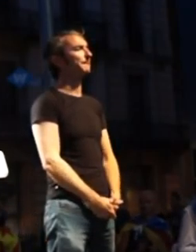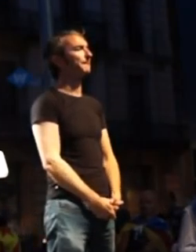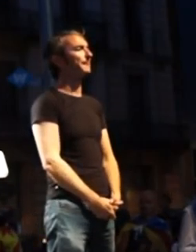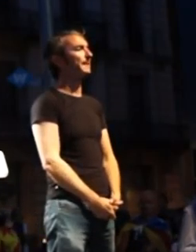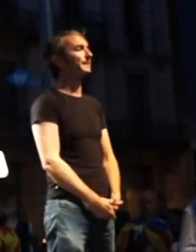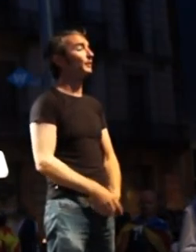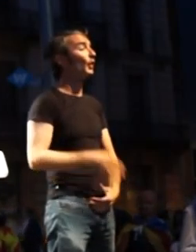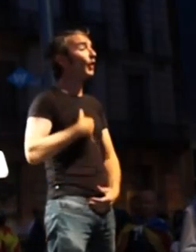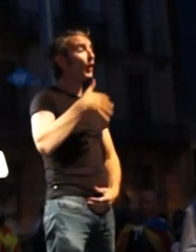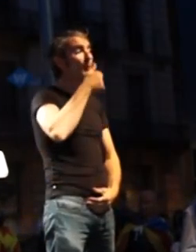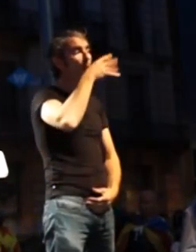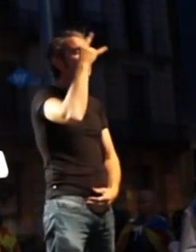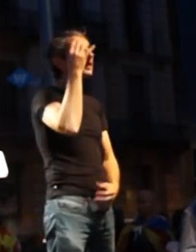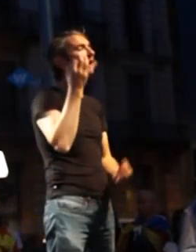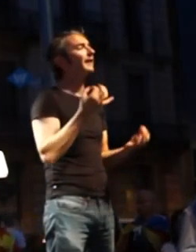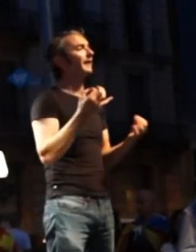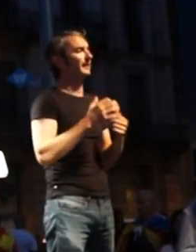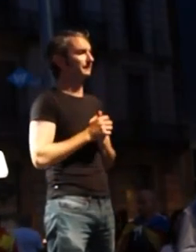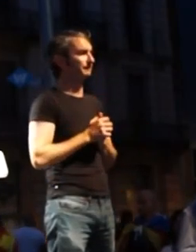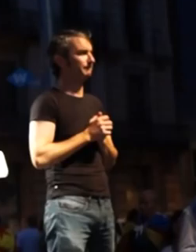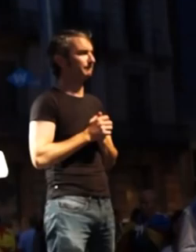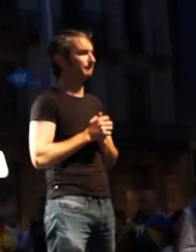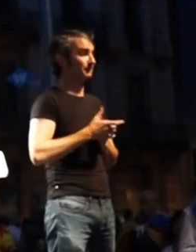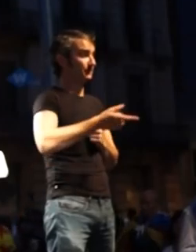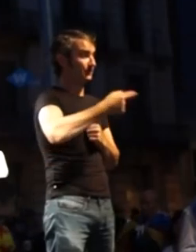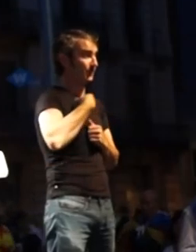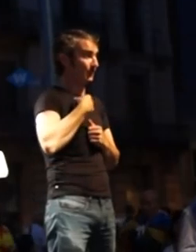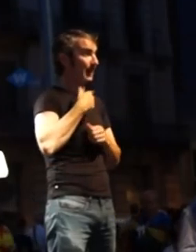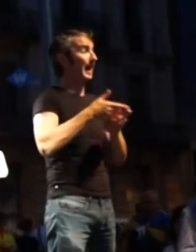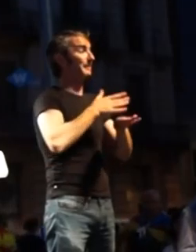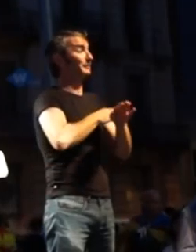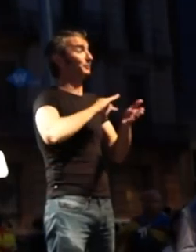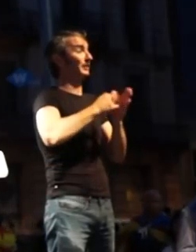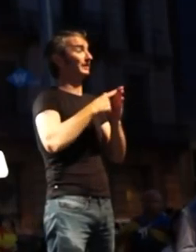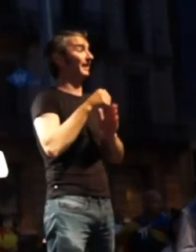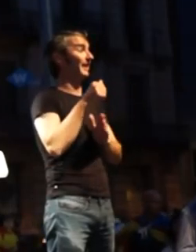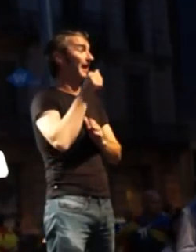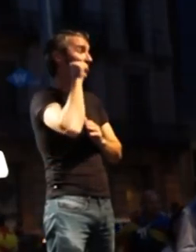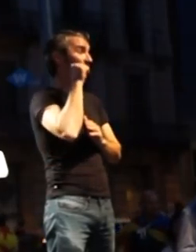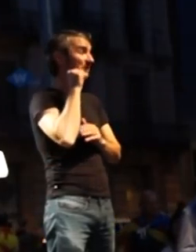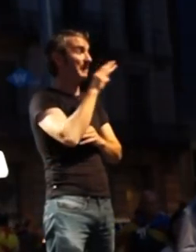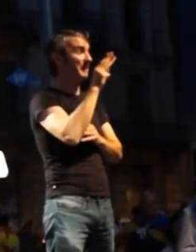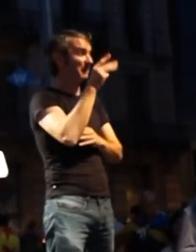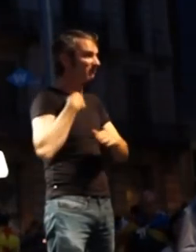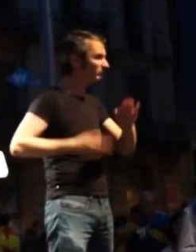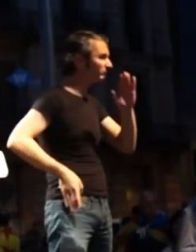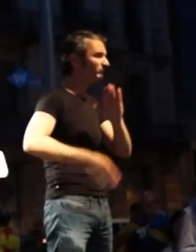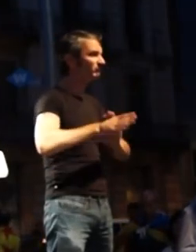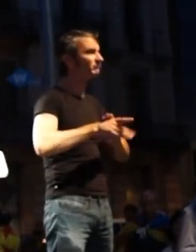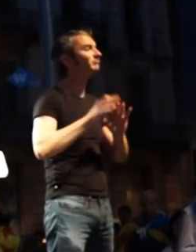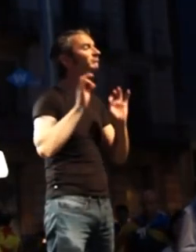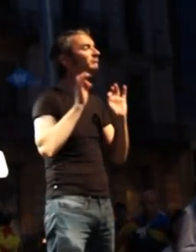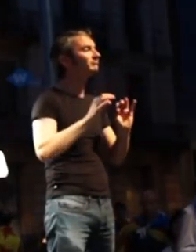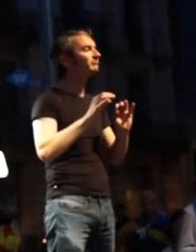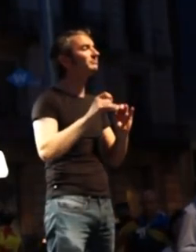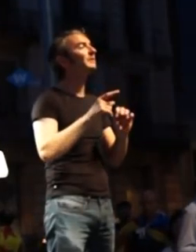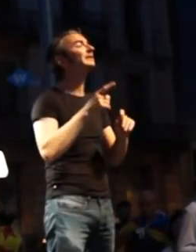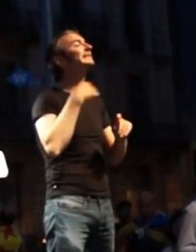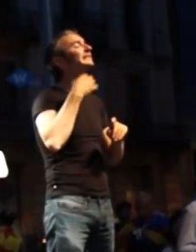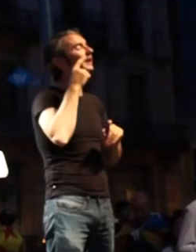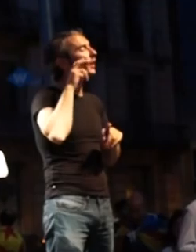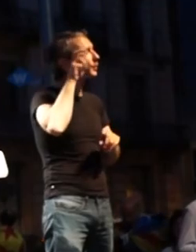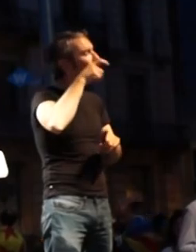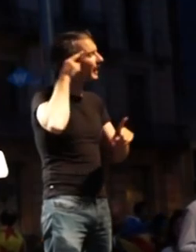I no podem oblidar que, tot i que l'avantprojecte de llei de l'avortament del PP no es va tirar endavant amb tota la seva totalitat, sí que es va